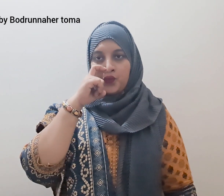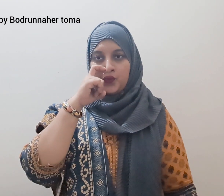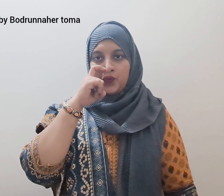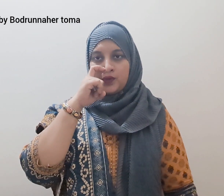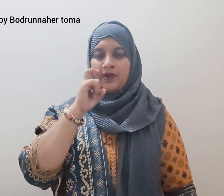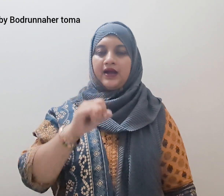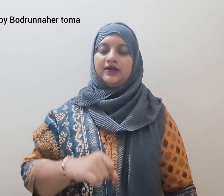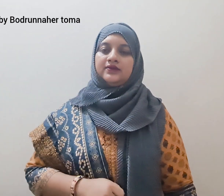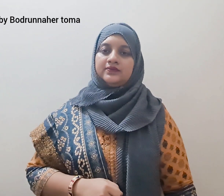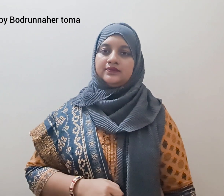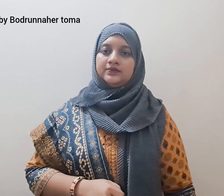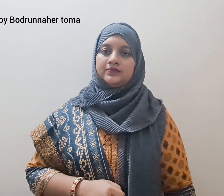মঙ্গলবার,